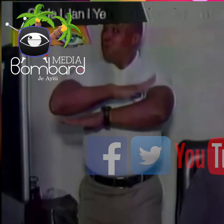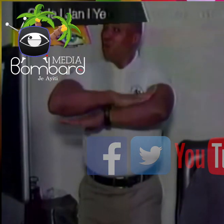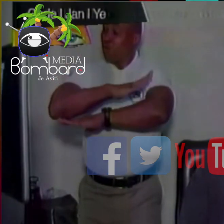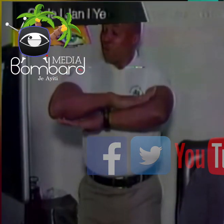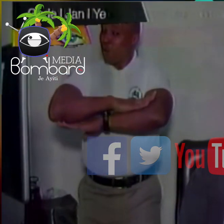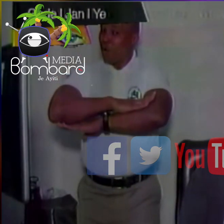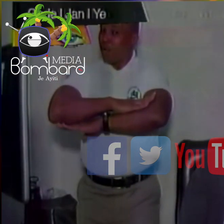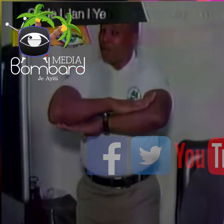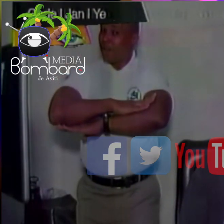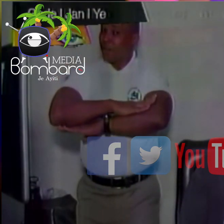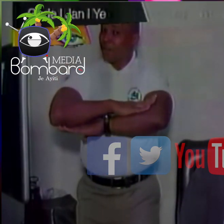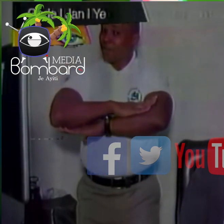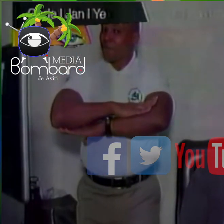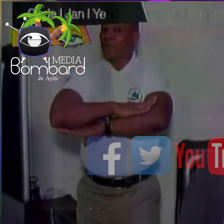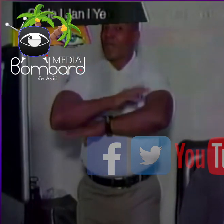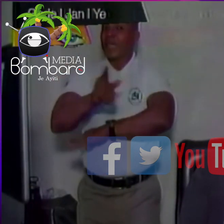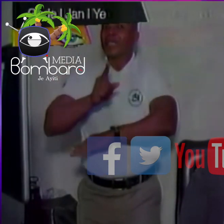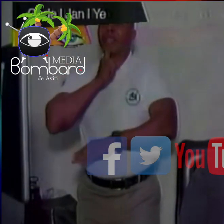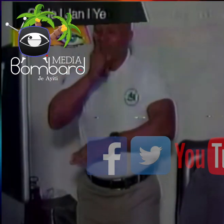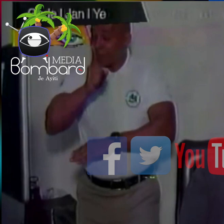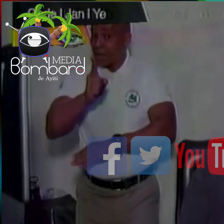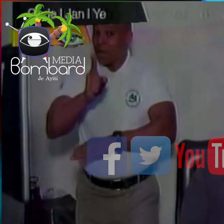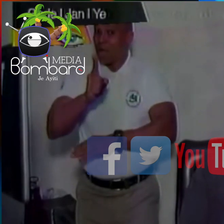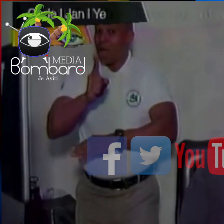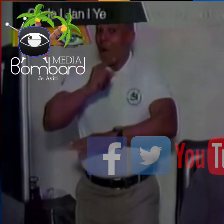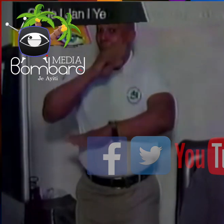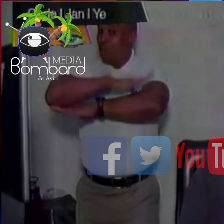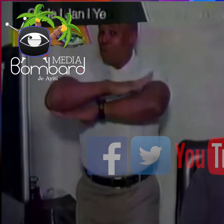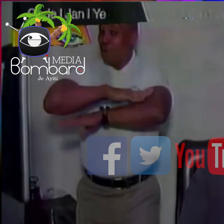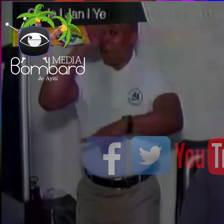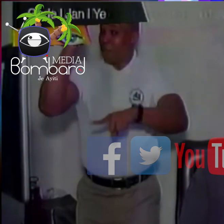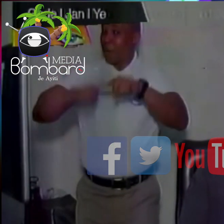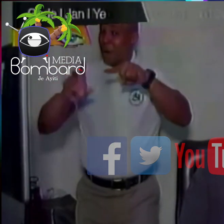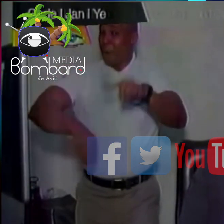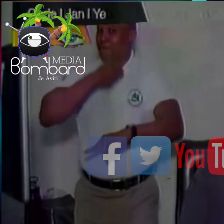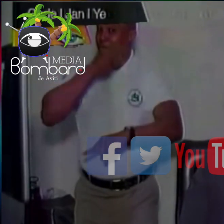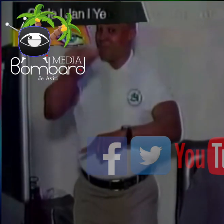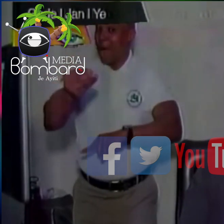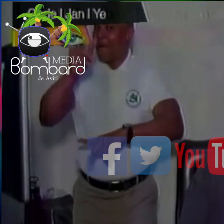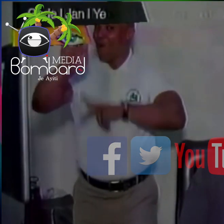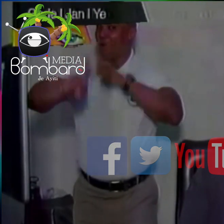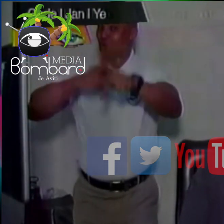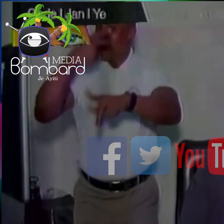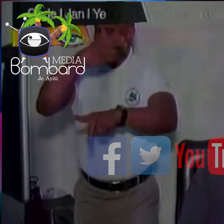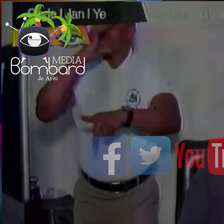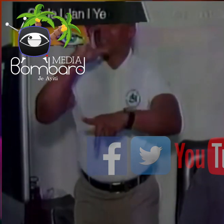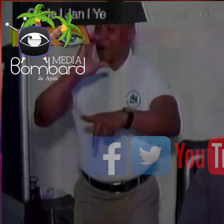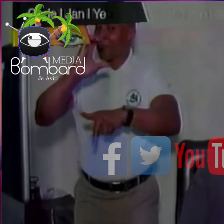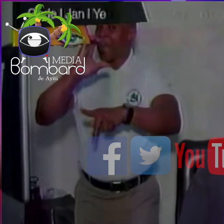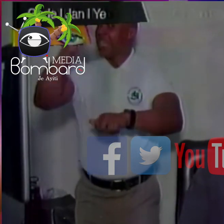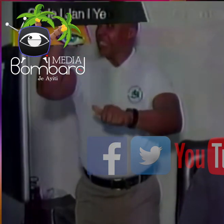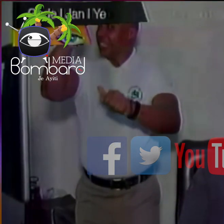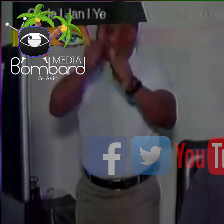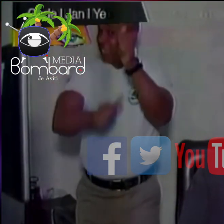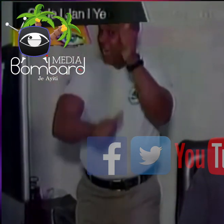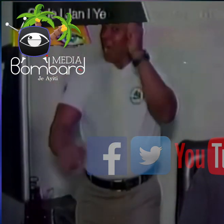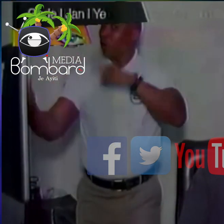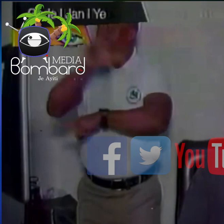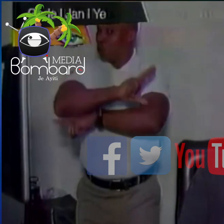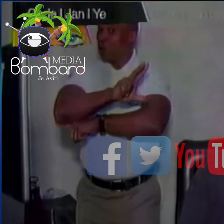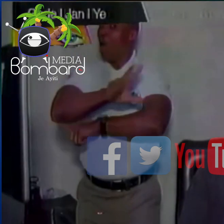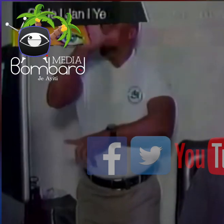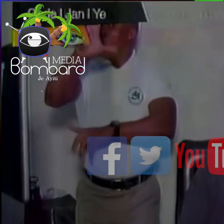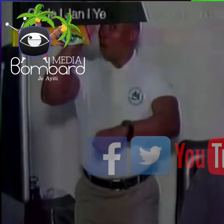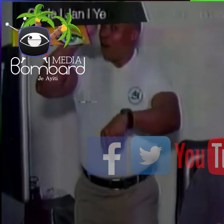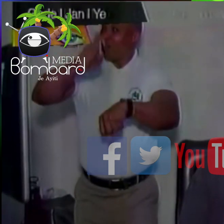nécessaire. S'il est vrai que papa pas manger trois fois par jour, mais nous fait le nécessaire que vous jeune manger. Il faut manger pour vous. Si vous dites papa